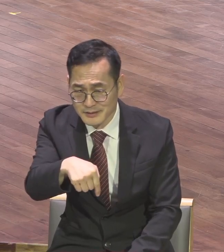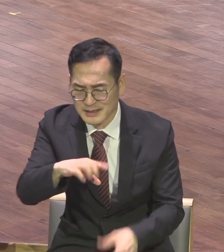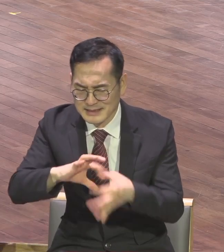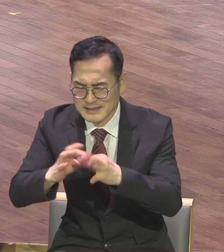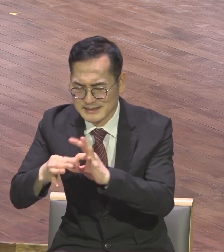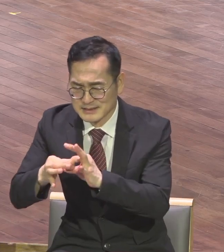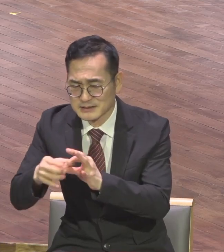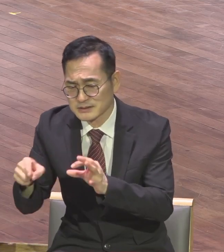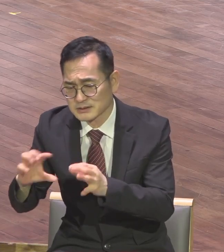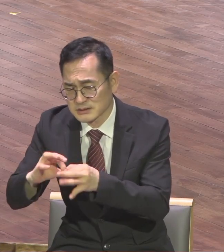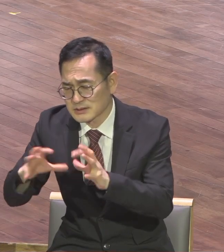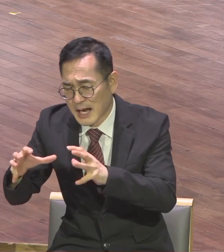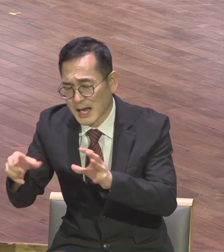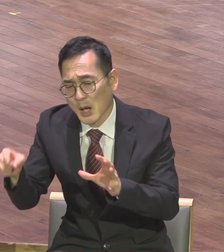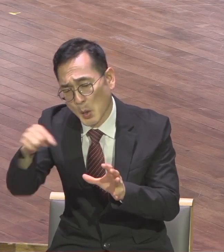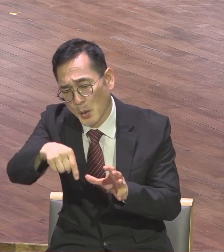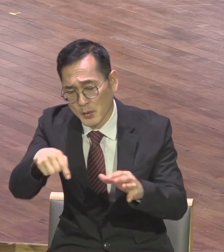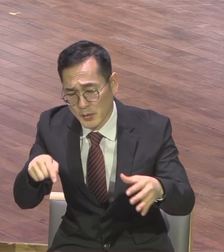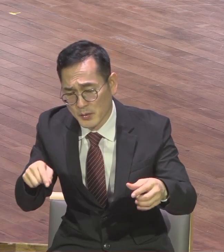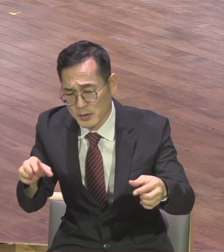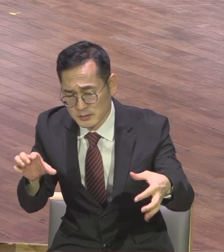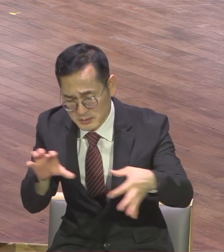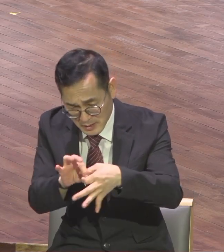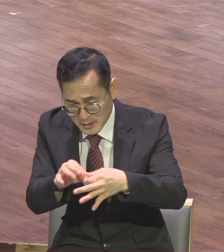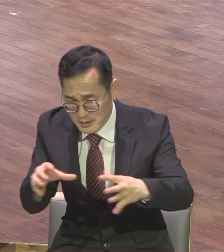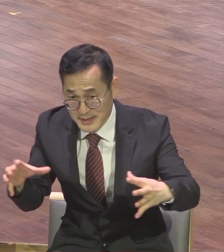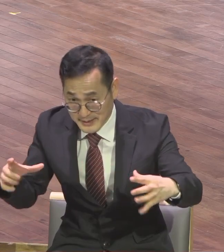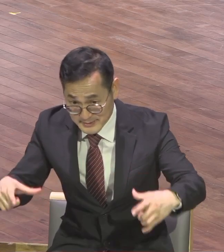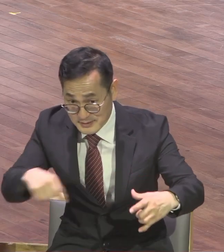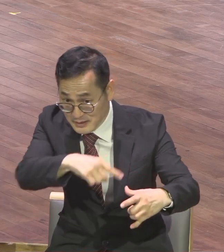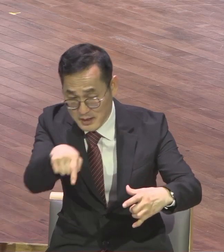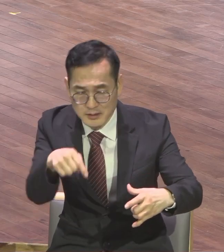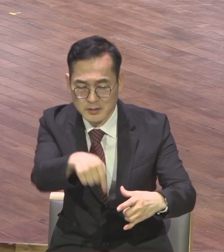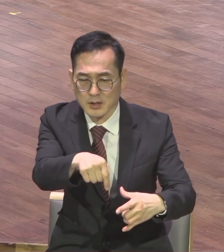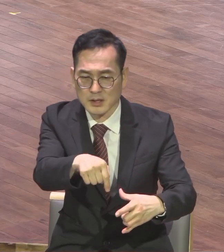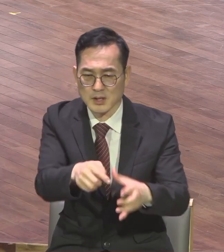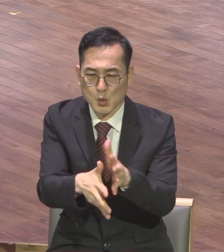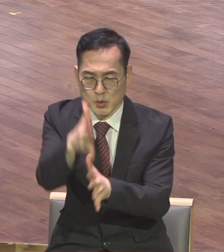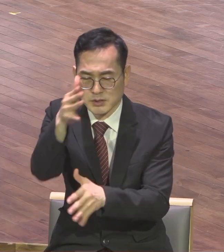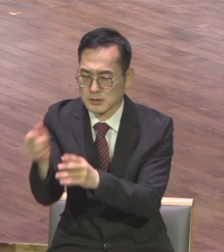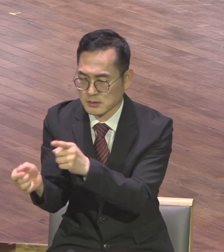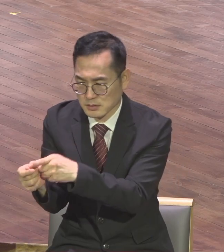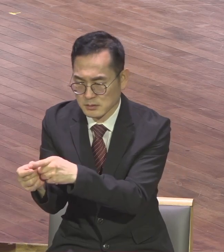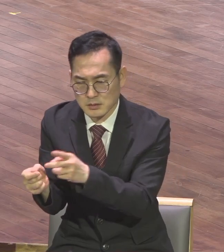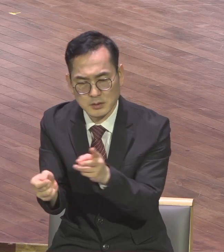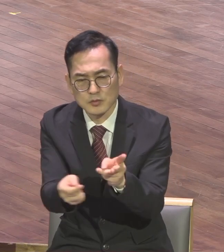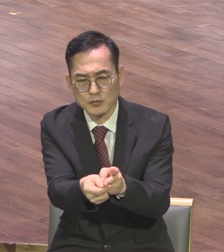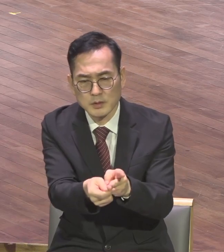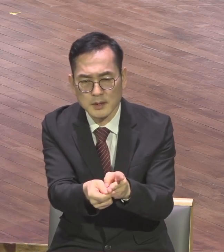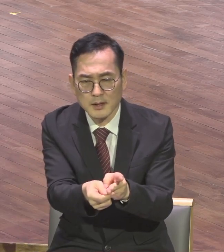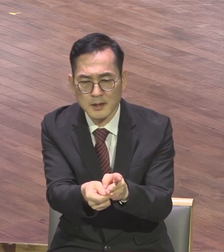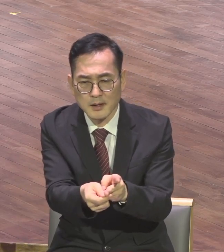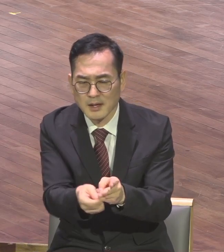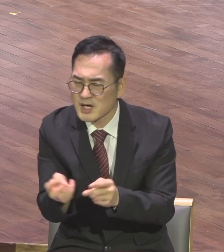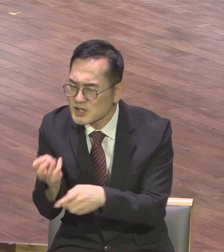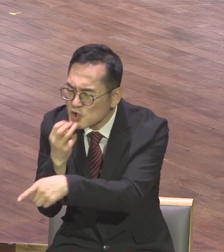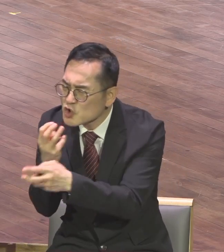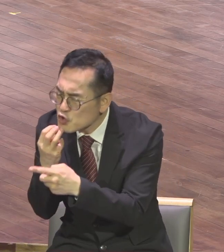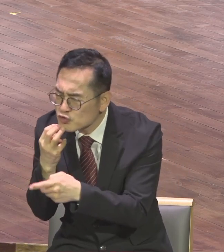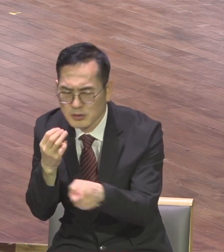하나님의 예배하심이 담겨져 있어요. 지금 이 바울이 에그라티아 가도라고 하는 이러한